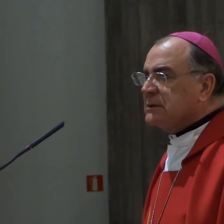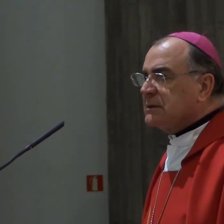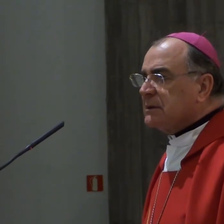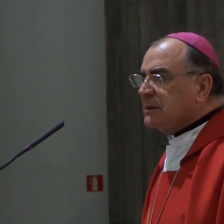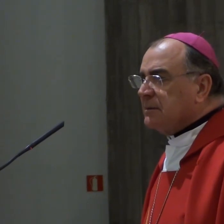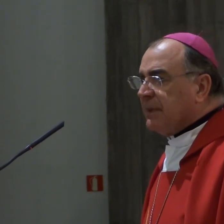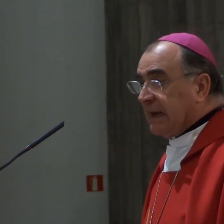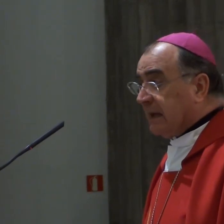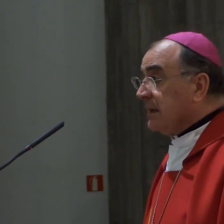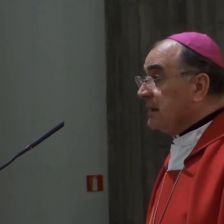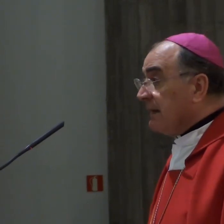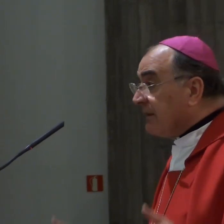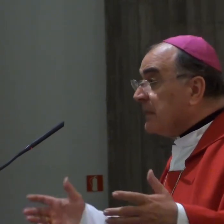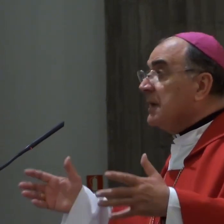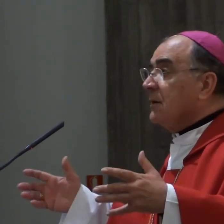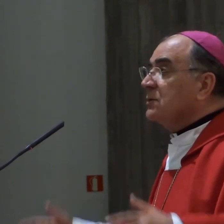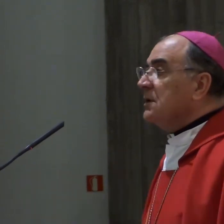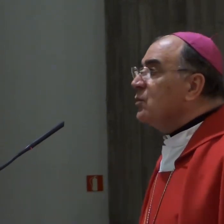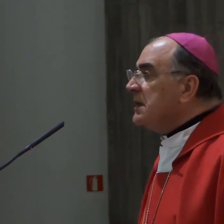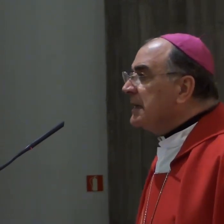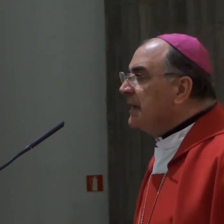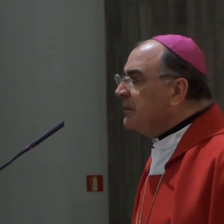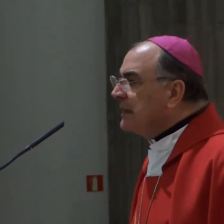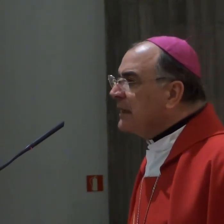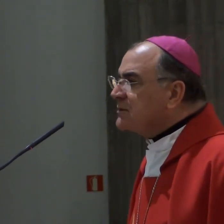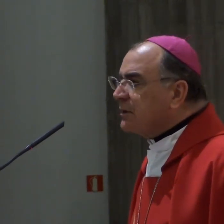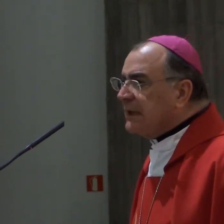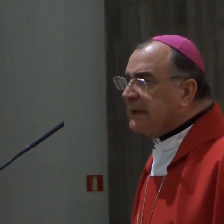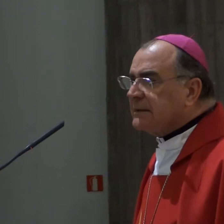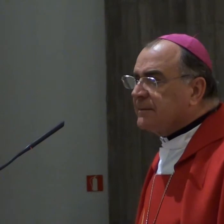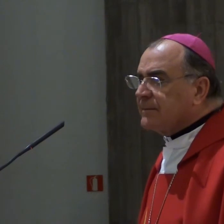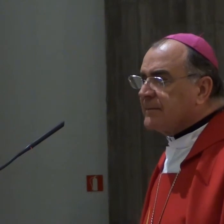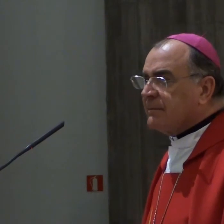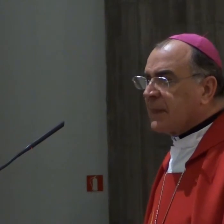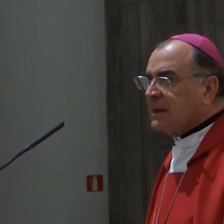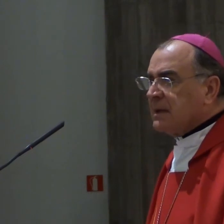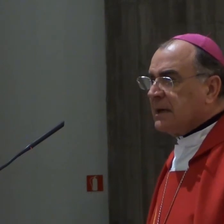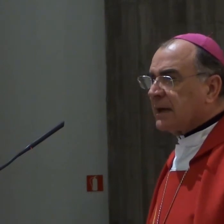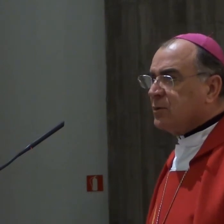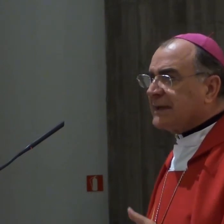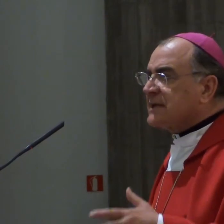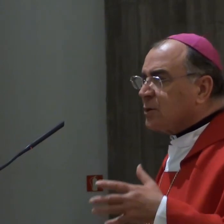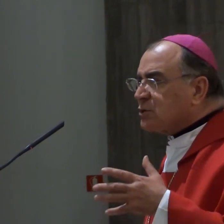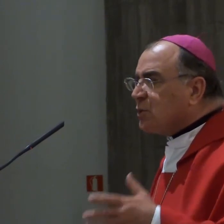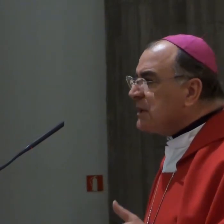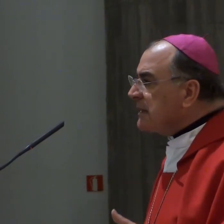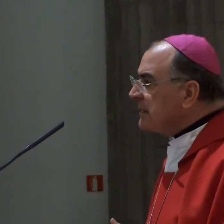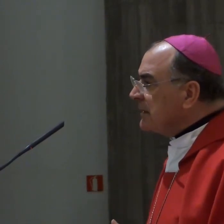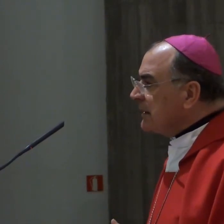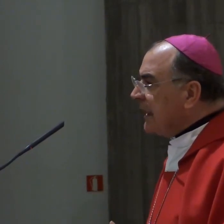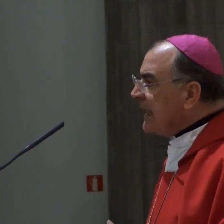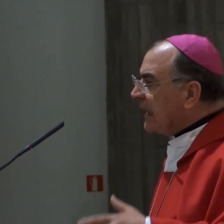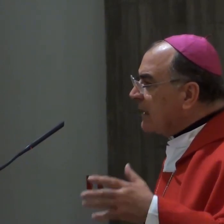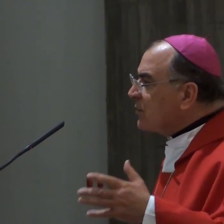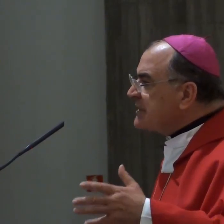esposos para que la familia contribuya a alguien de la sociedad y la ciudad Se construye